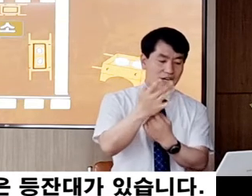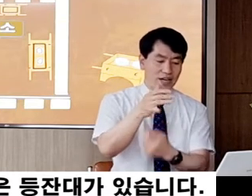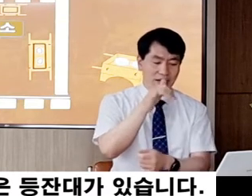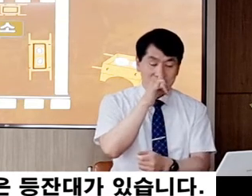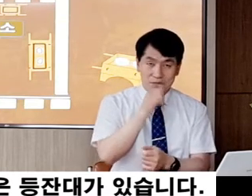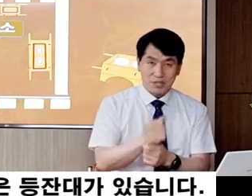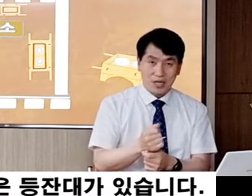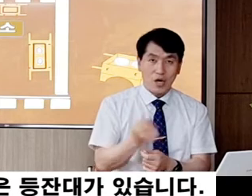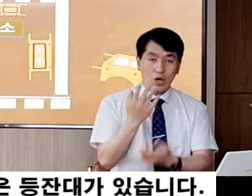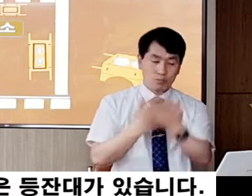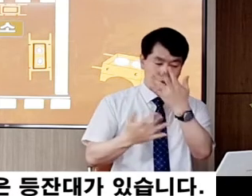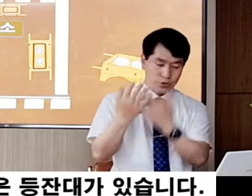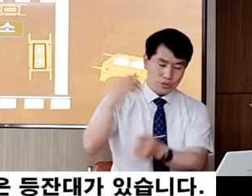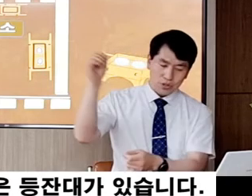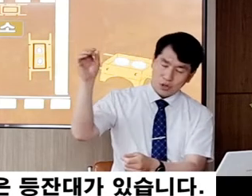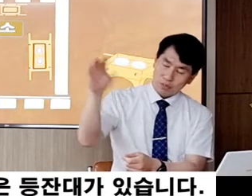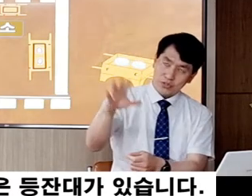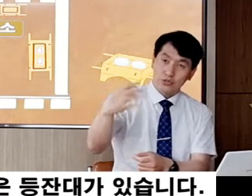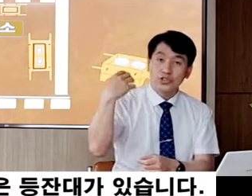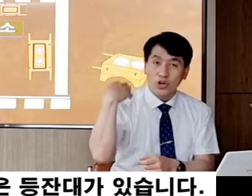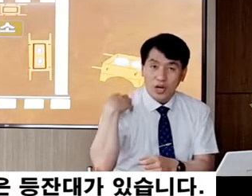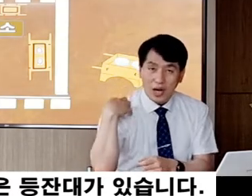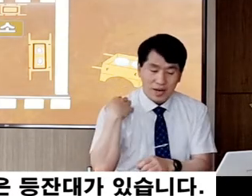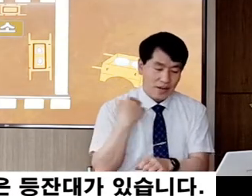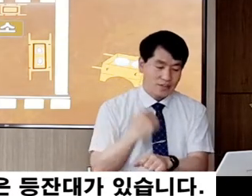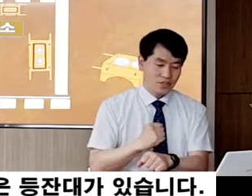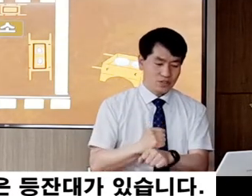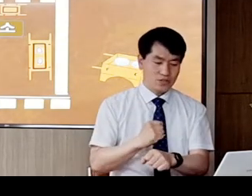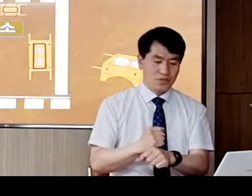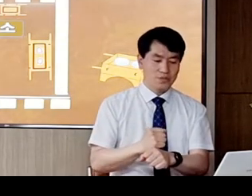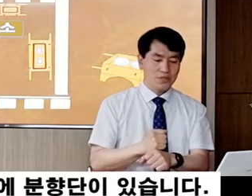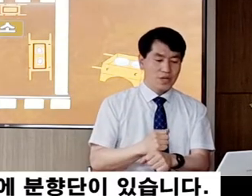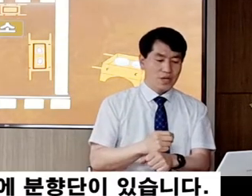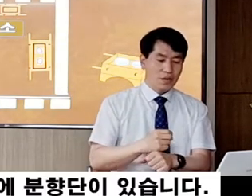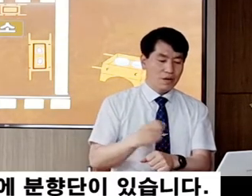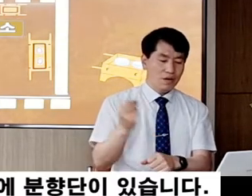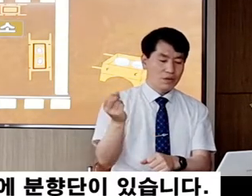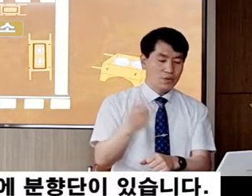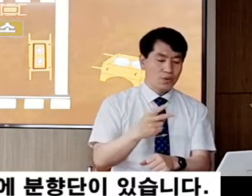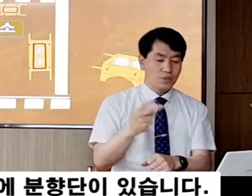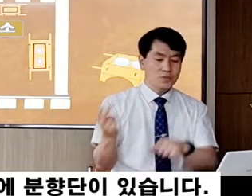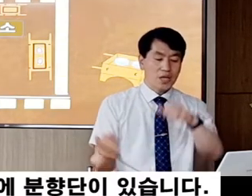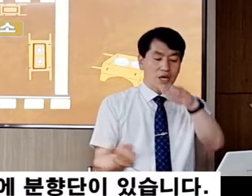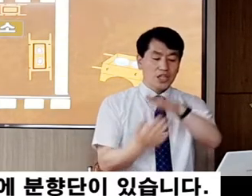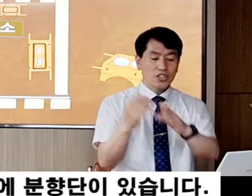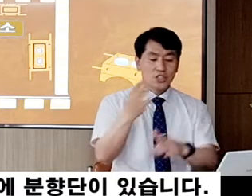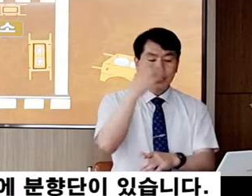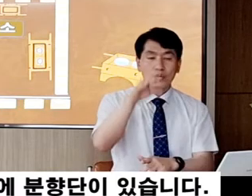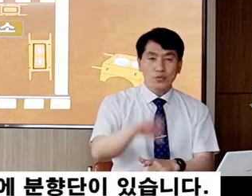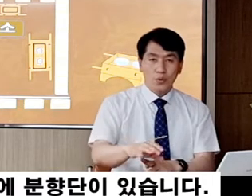등잔대가 있습니다. 불을 비추는 역할을 하는 것이었죠. 또